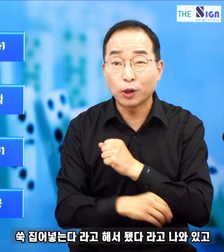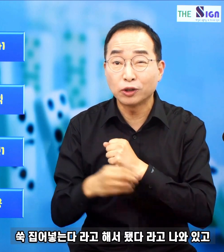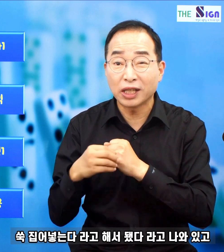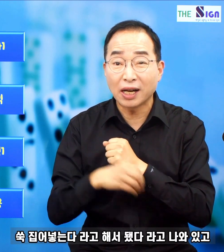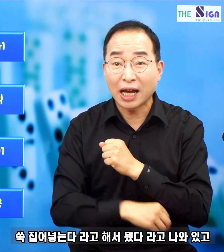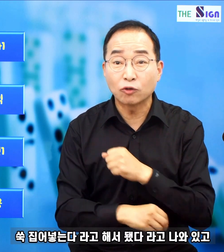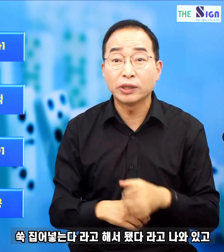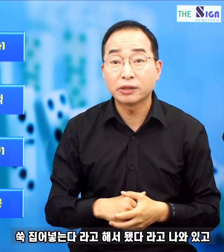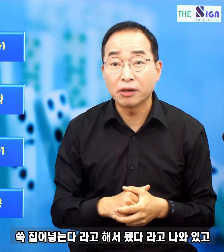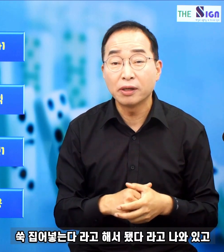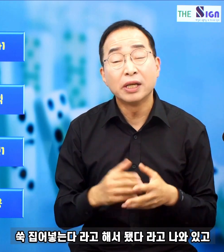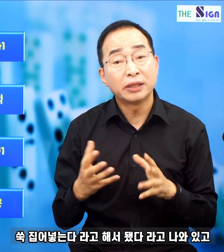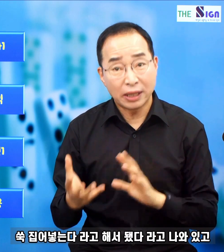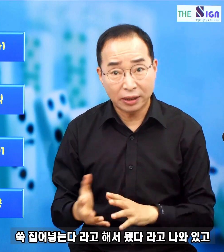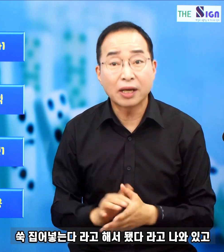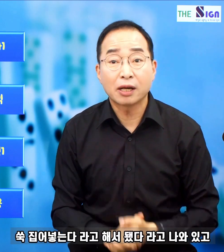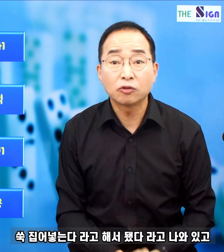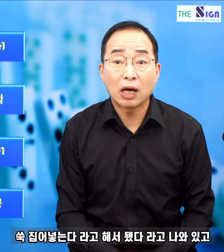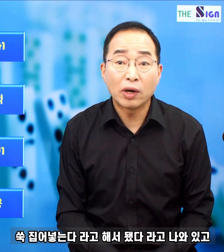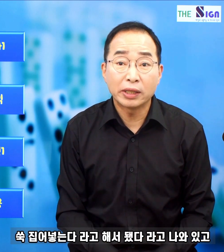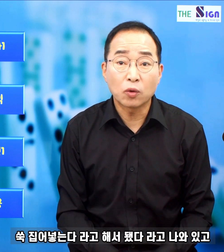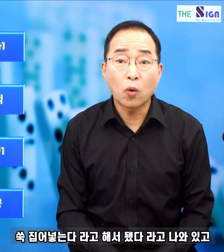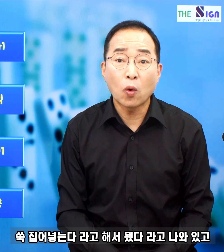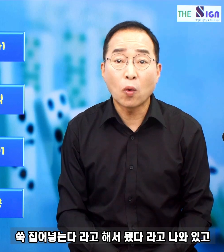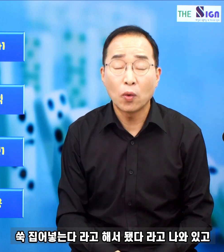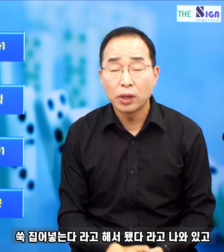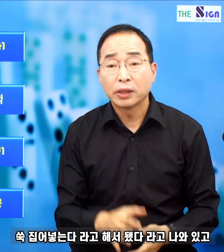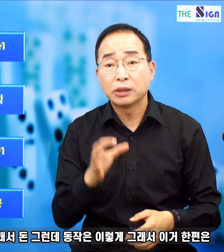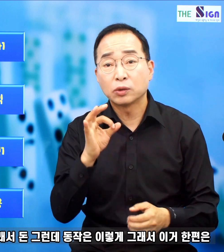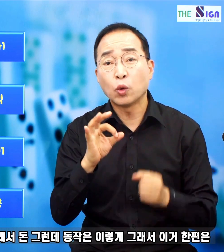집어넣는다 라고 해서 됐다라고 나와 있고, 그래서